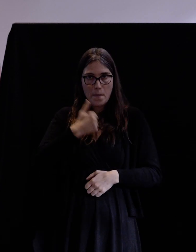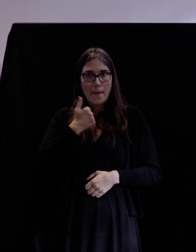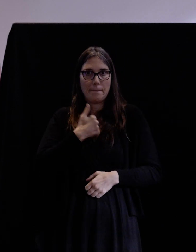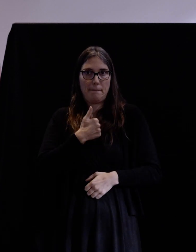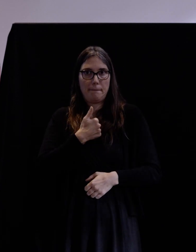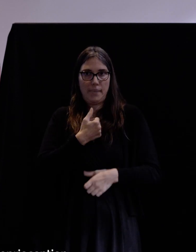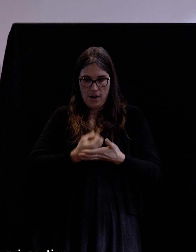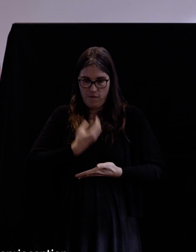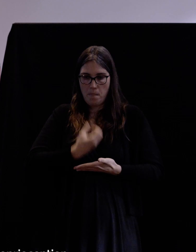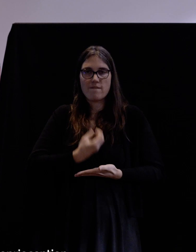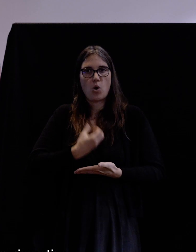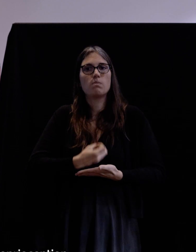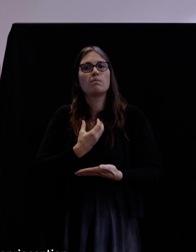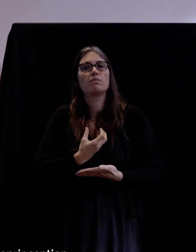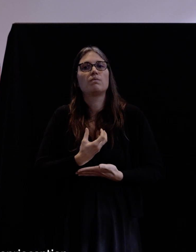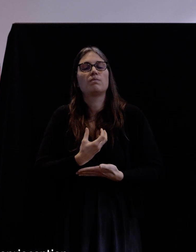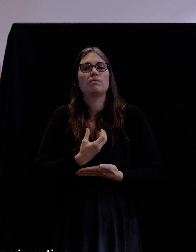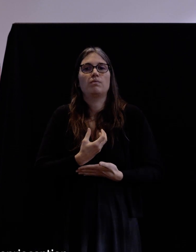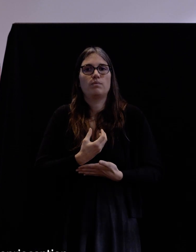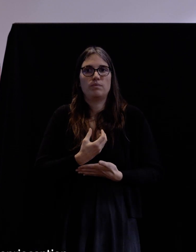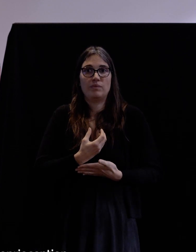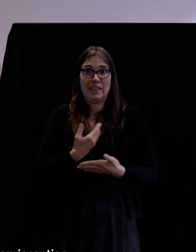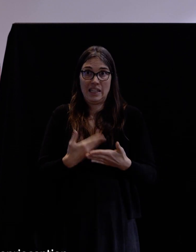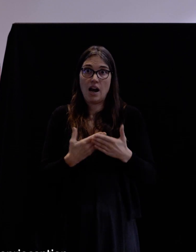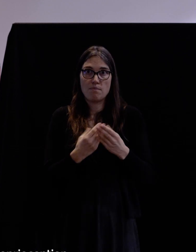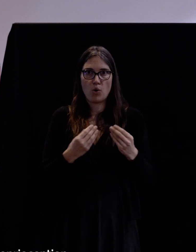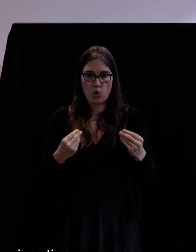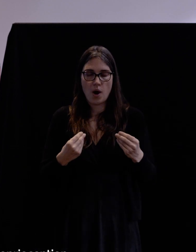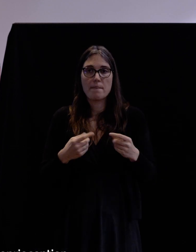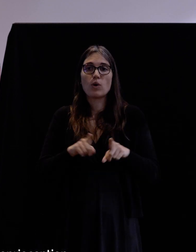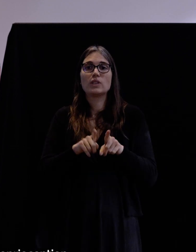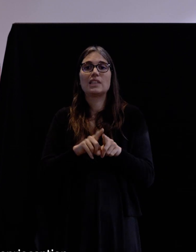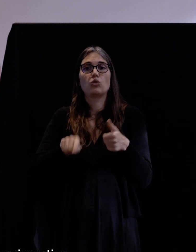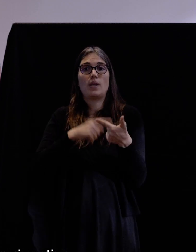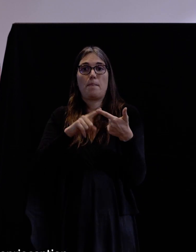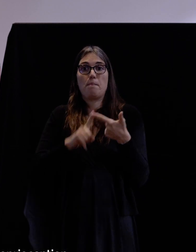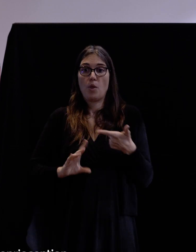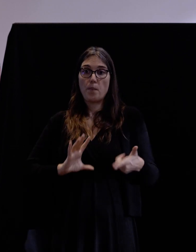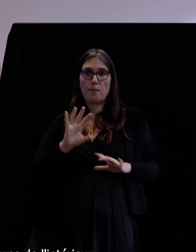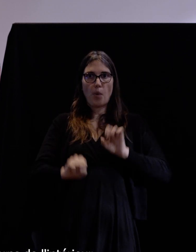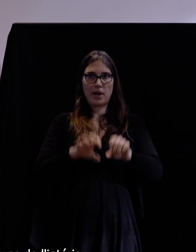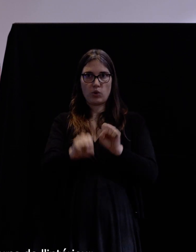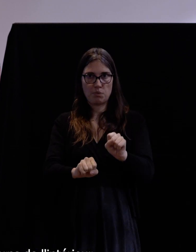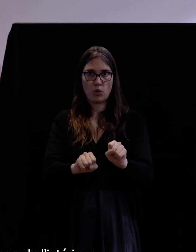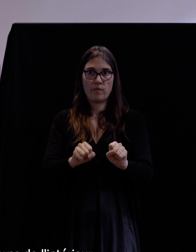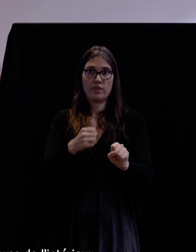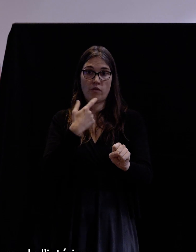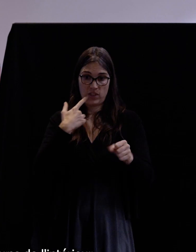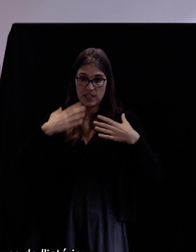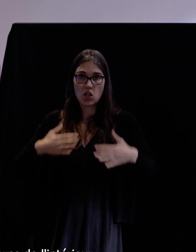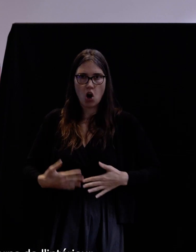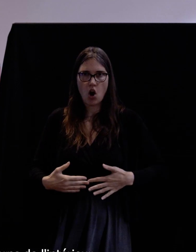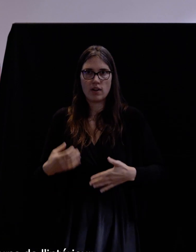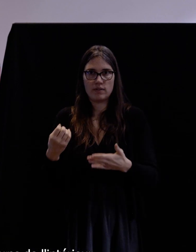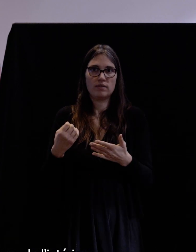interoception. Beaucoup de la proprioception, c'est votre corps aussi, mais ce n'est pas le corps de l'intérieur